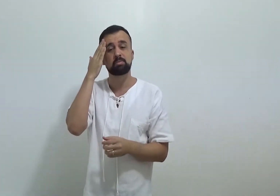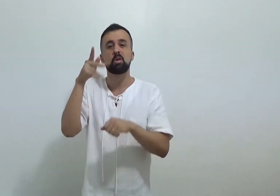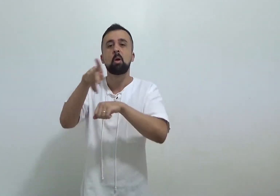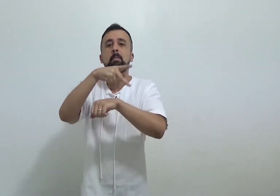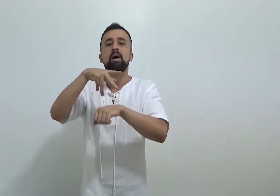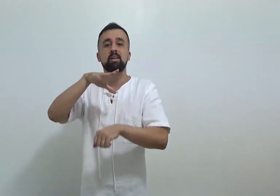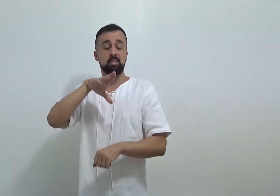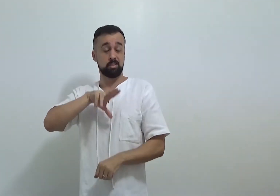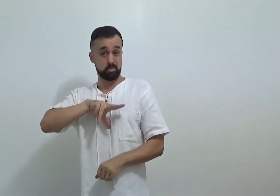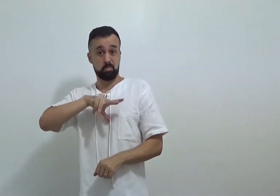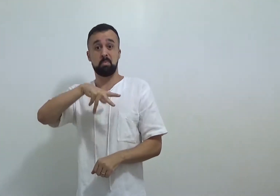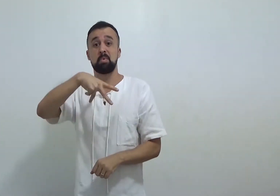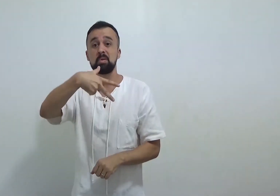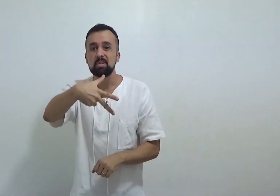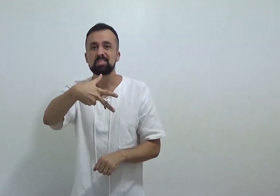nosso país.